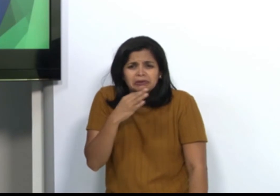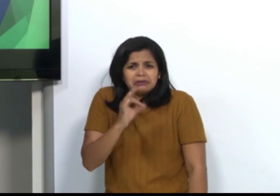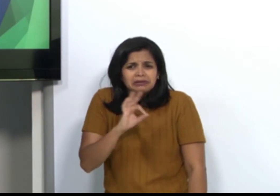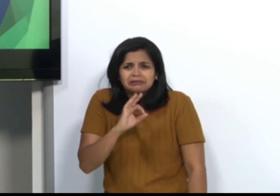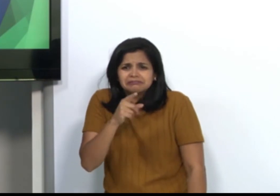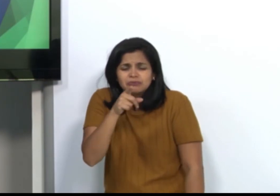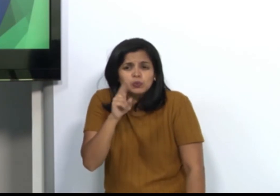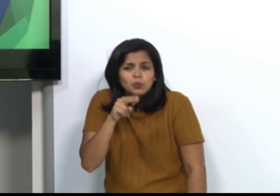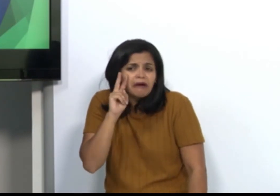ver,